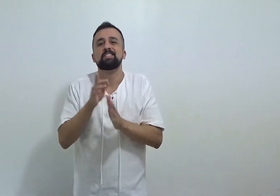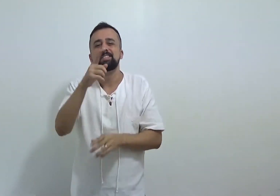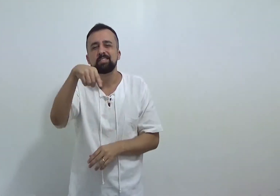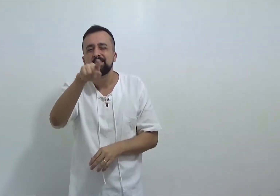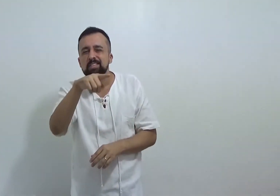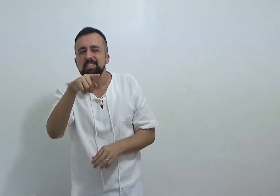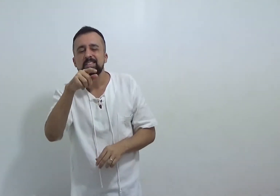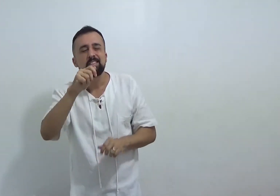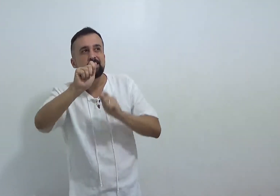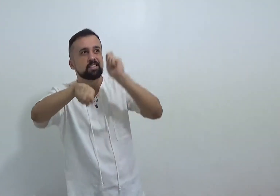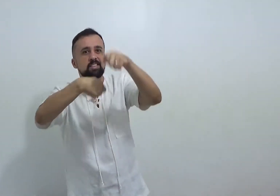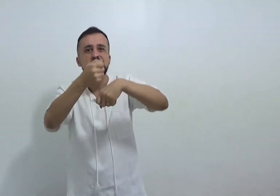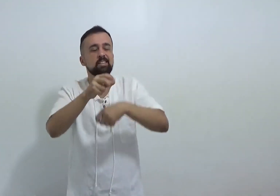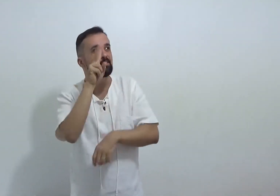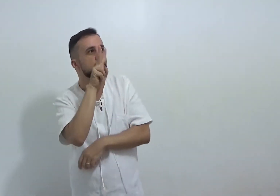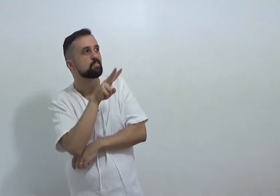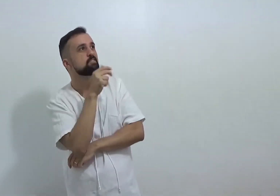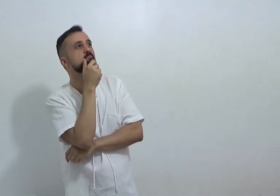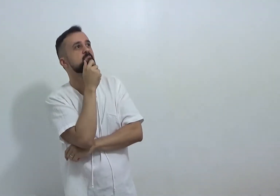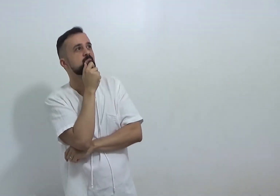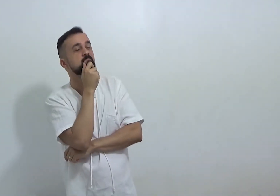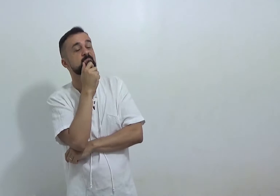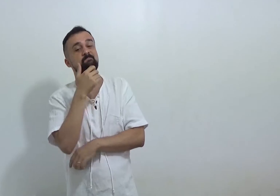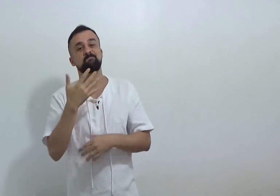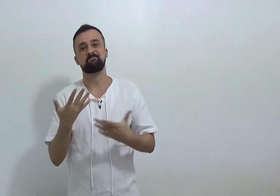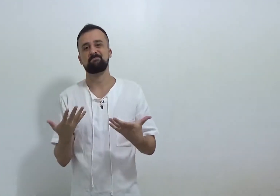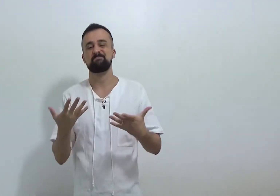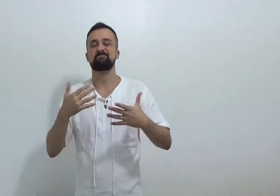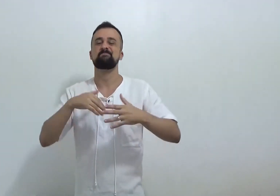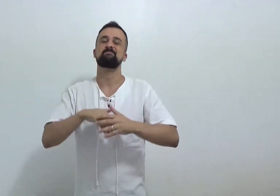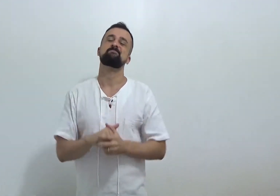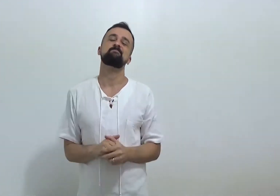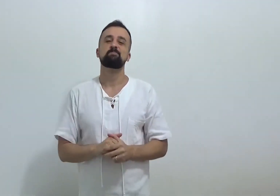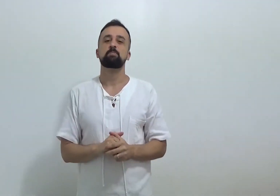Estou muito ansioso para ver os sinais propostos por vocês.